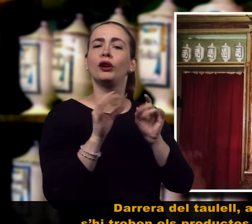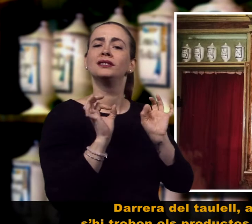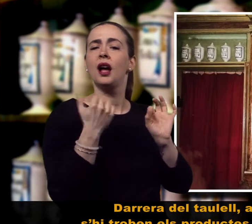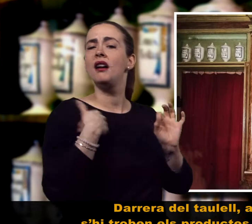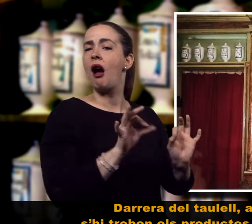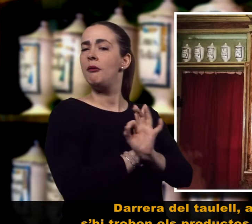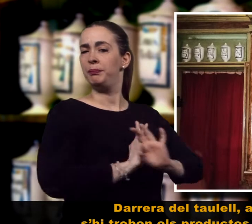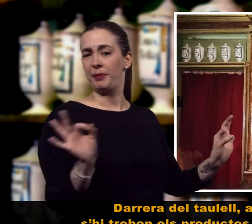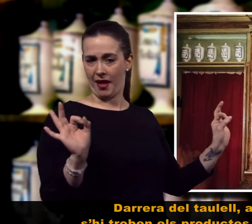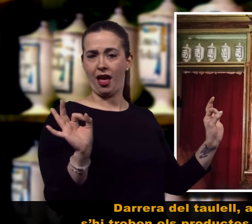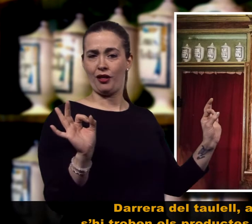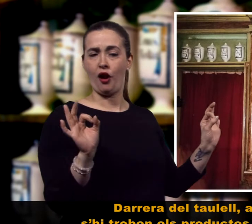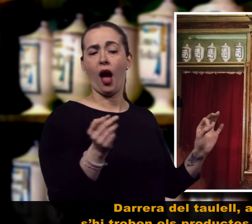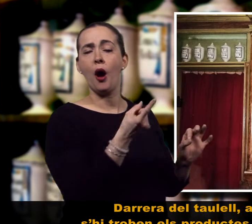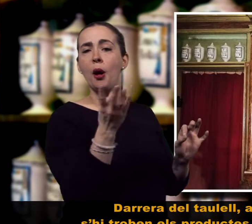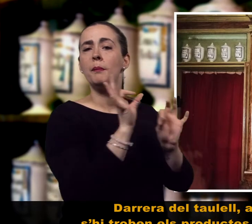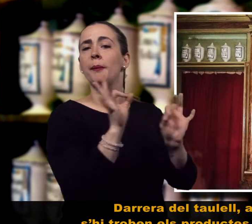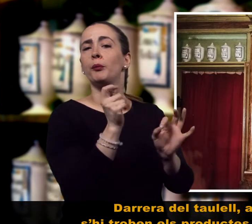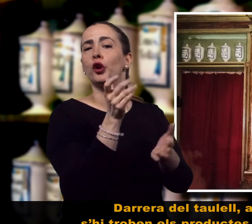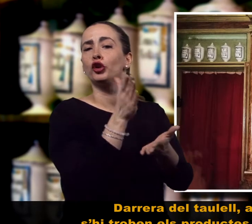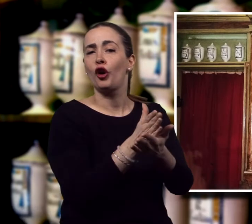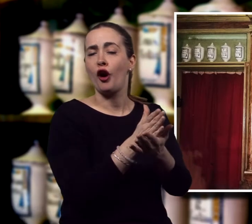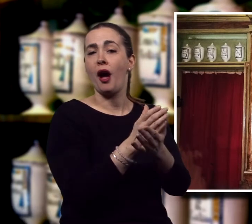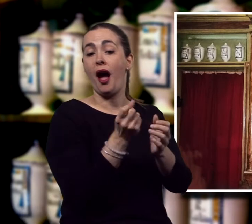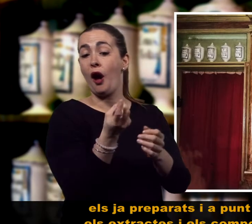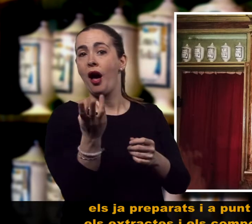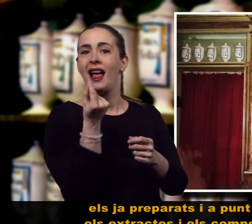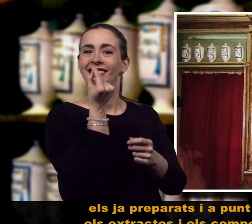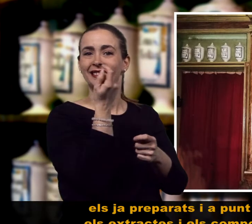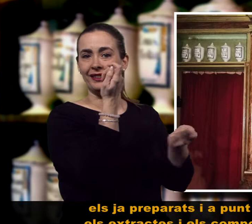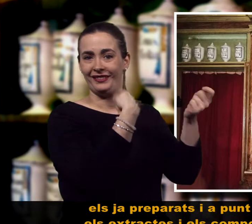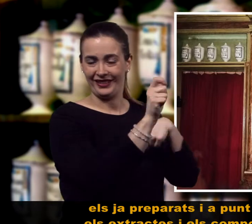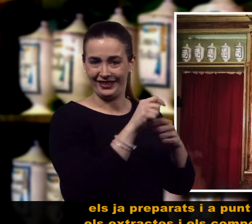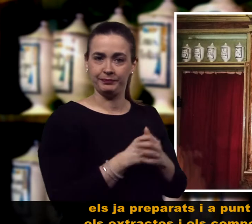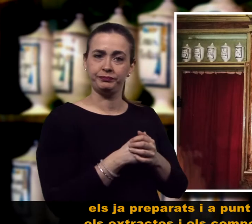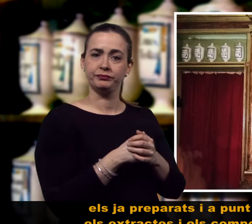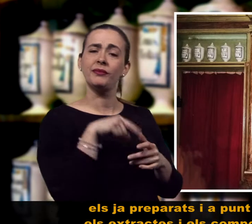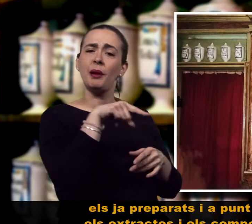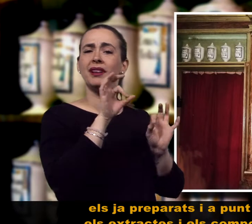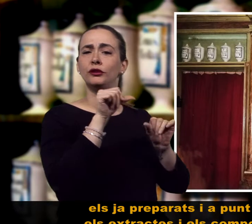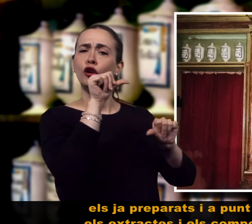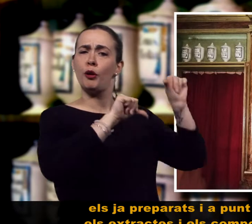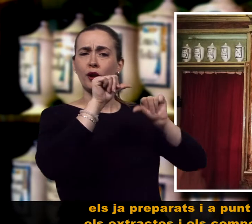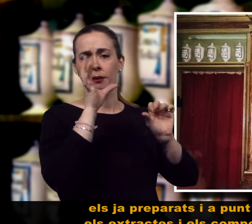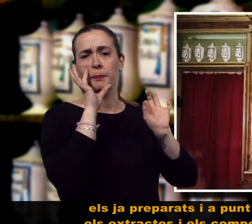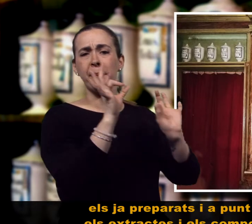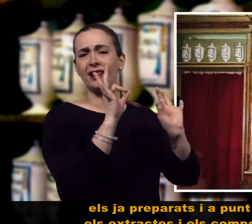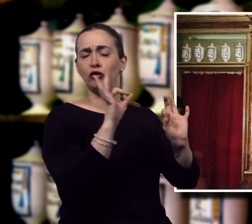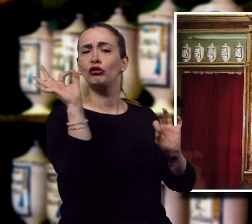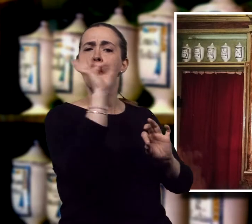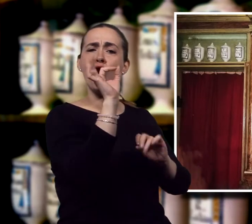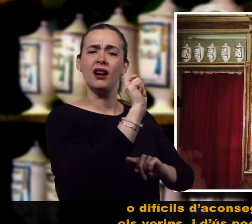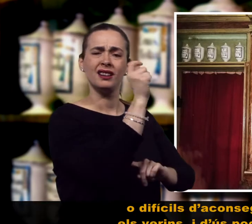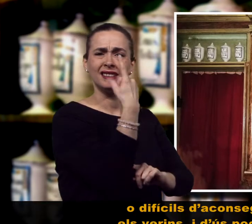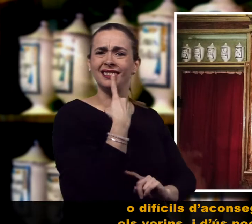Darrere del taulell, el cordialer, s'hi troben els productes semielaborats, els ja preparats i a punt per dispensar, els extractes i